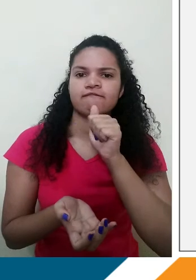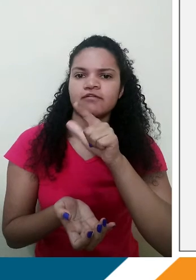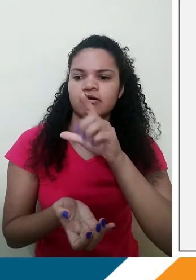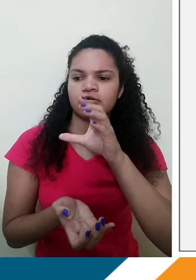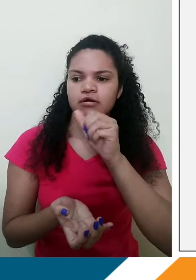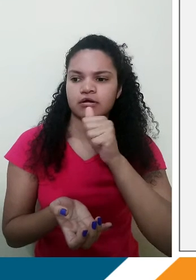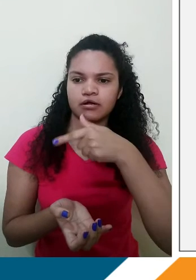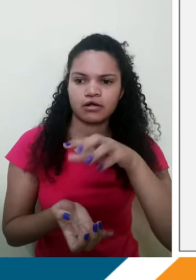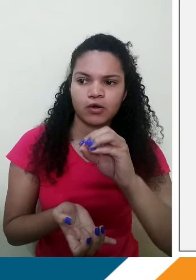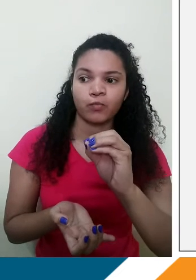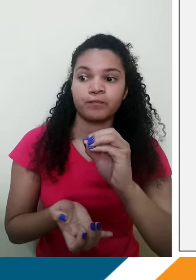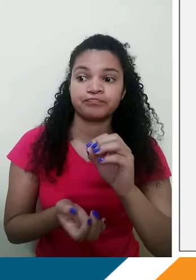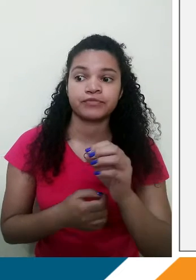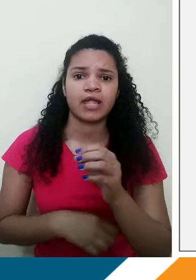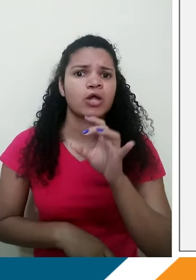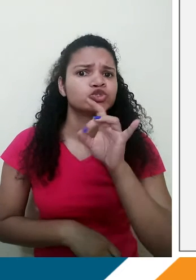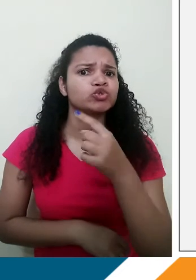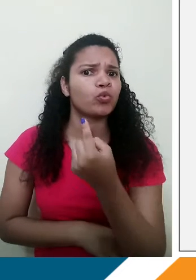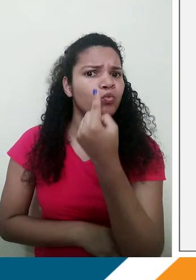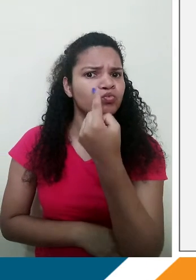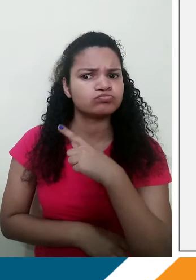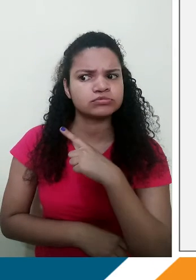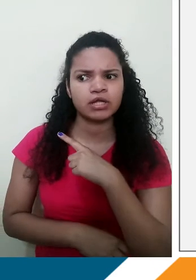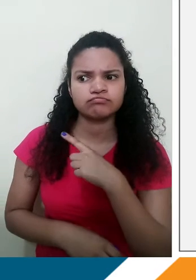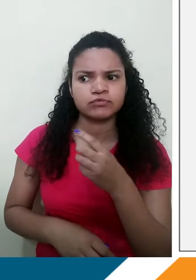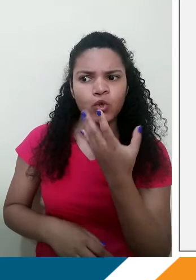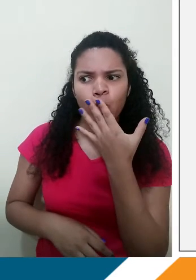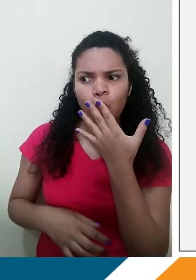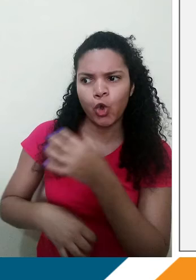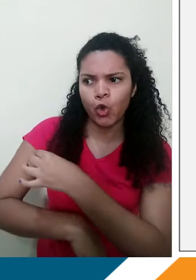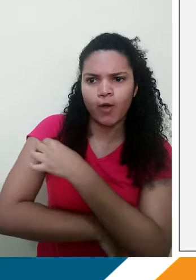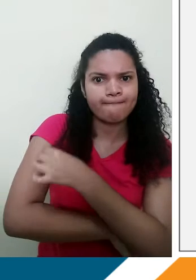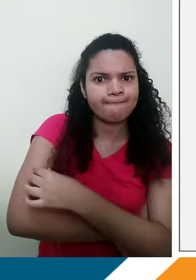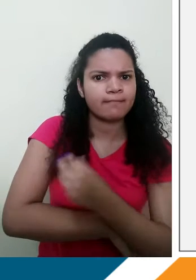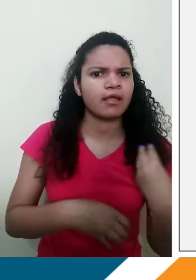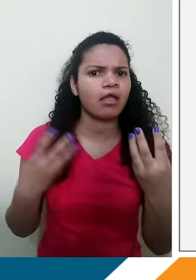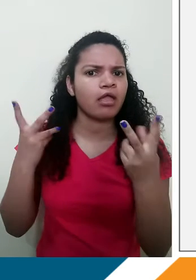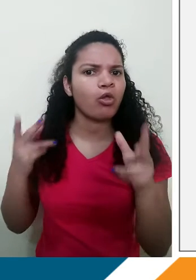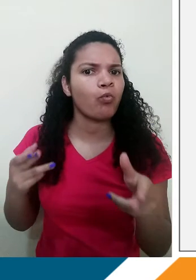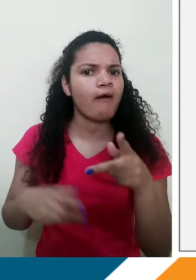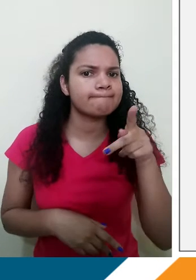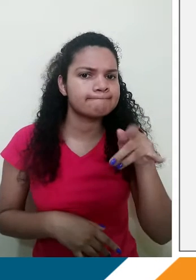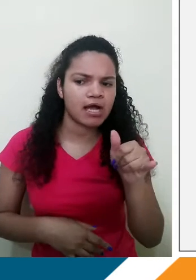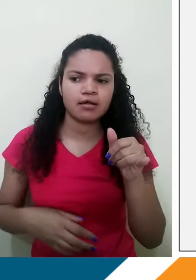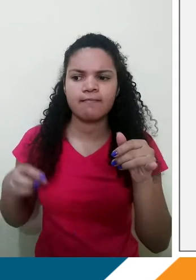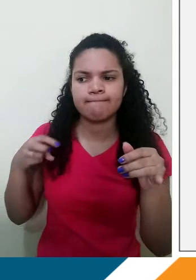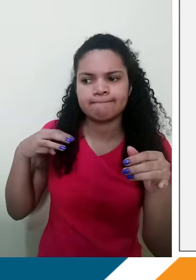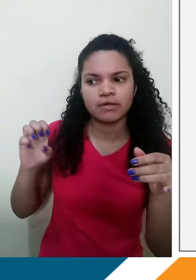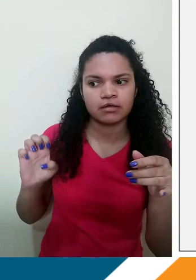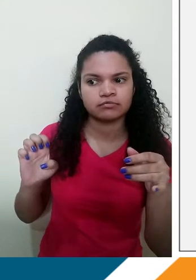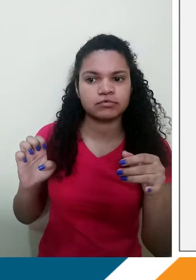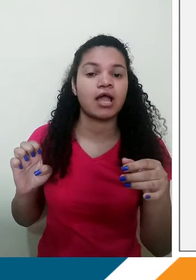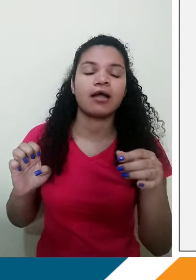ambos os pais. Foram coletadas amostras de DNA dos pais e filhotes para uma